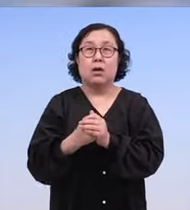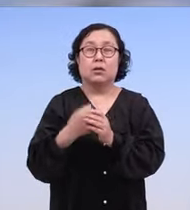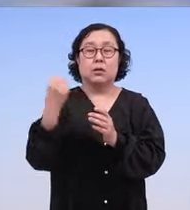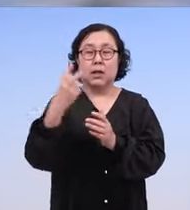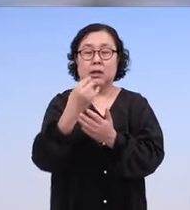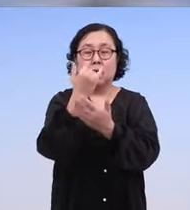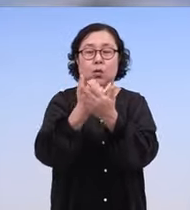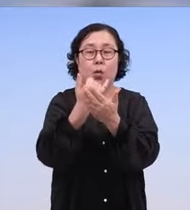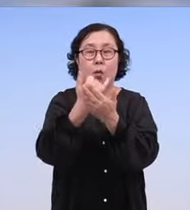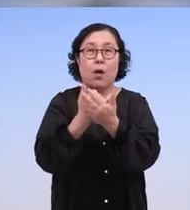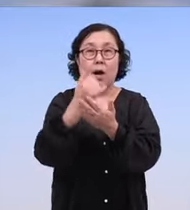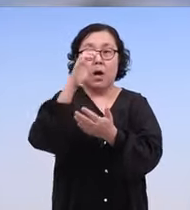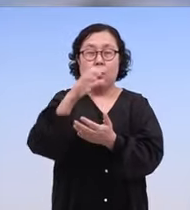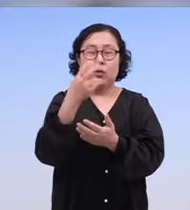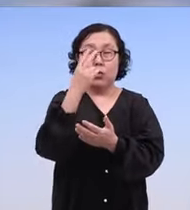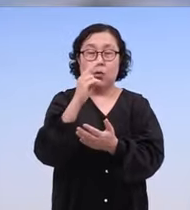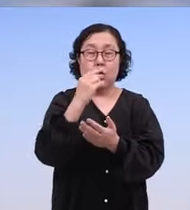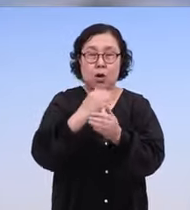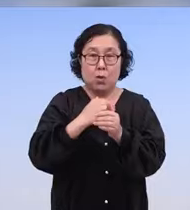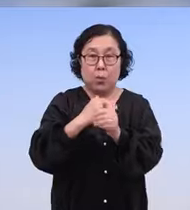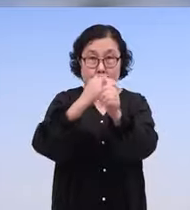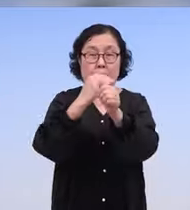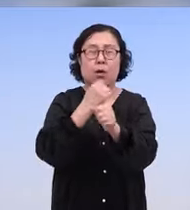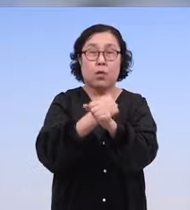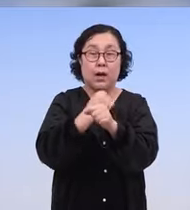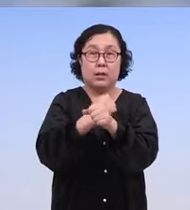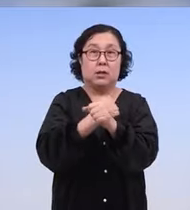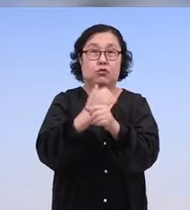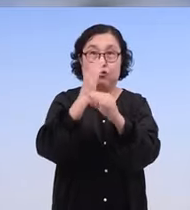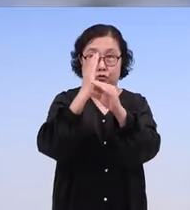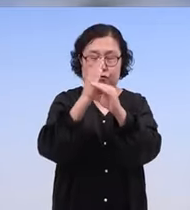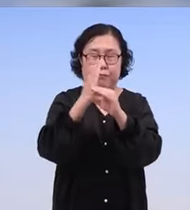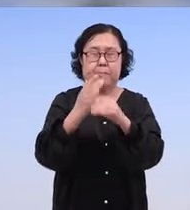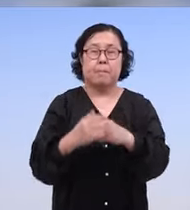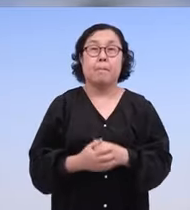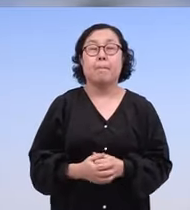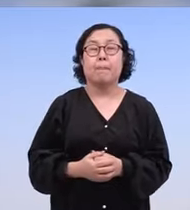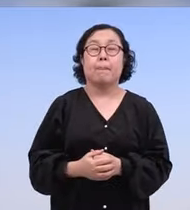이제 고아원으로 돌려보내려고 하는 이제 그런 와중인데요.